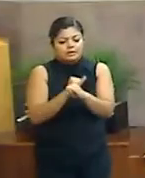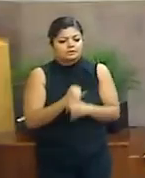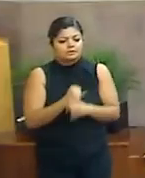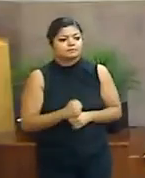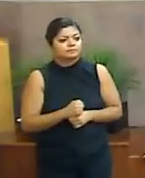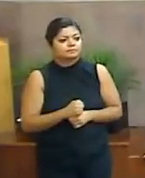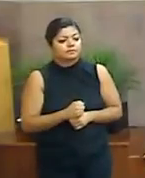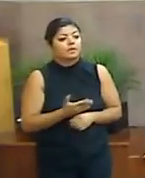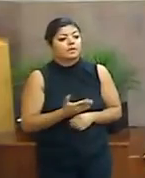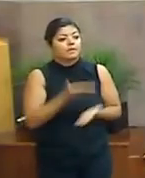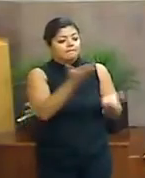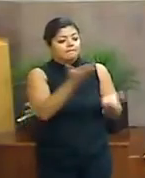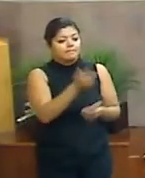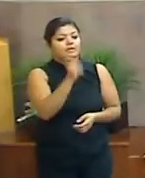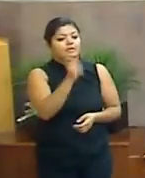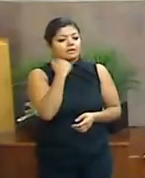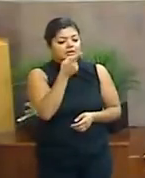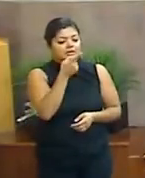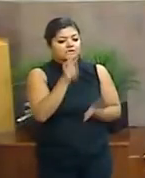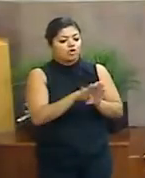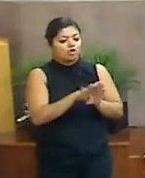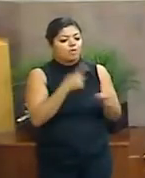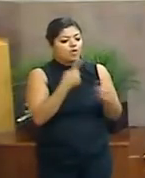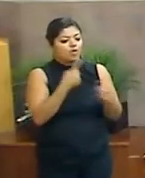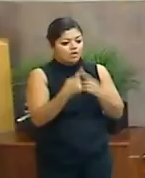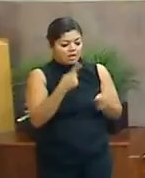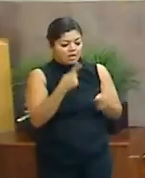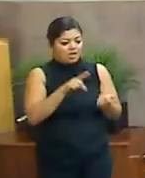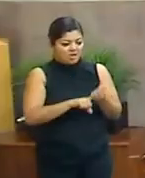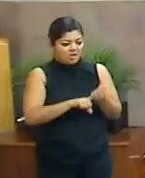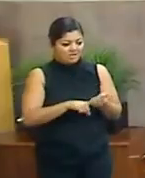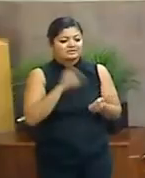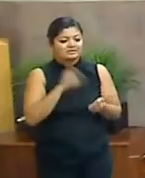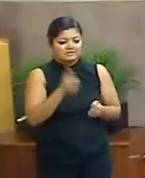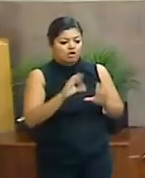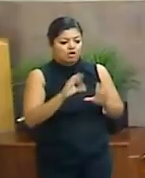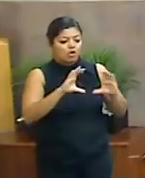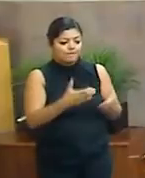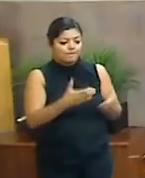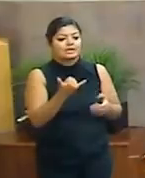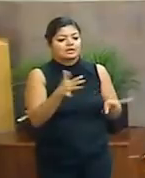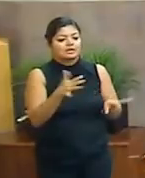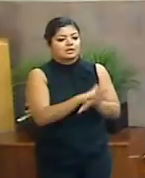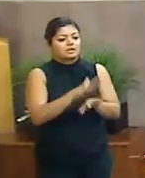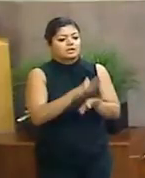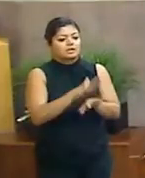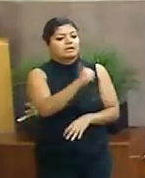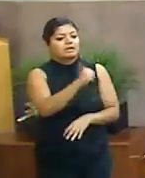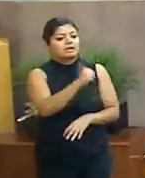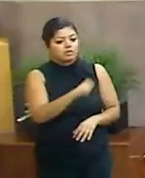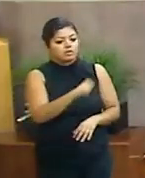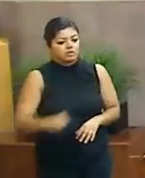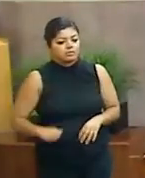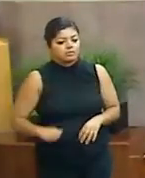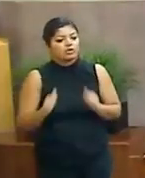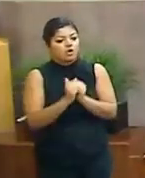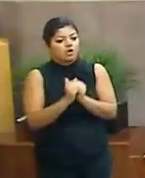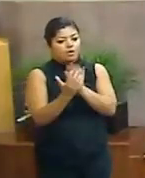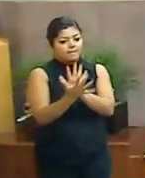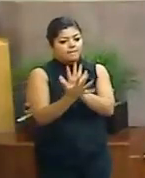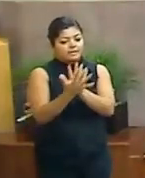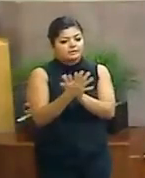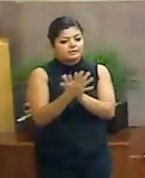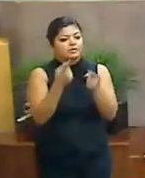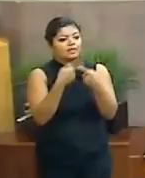dicha consulta se considera un diálogo a través de sus representantes comunitarios o tradicionales y el ayuntamiento o la participación de